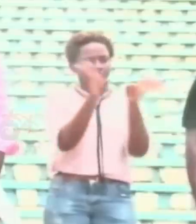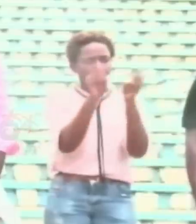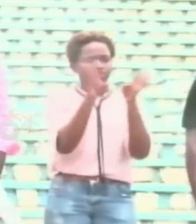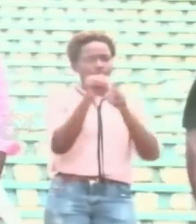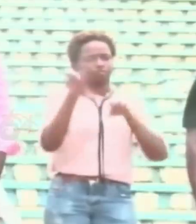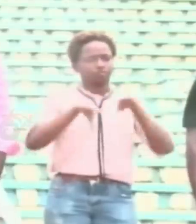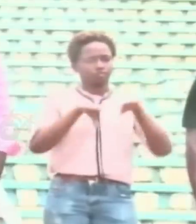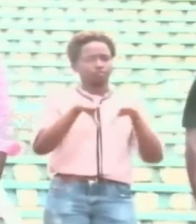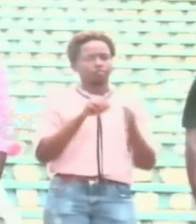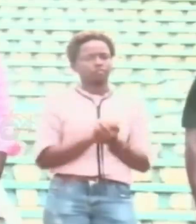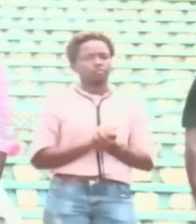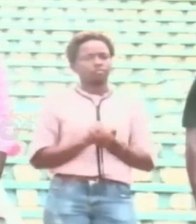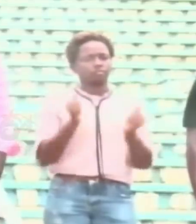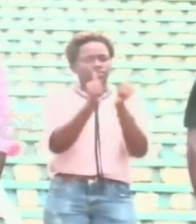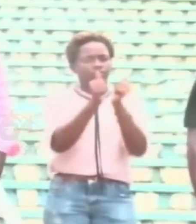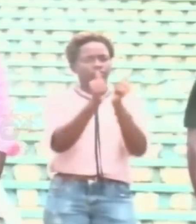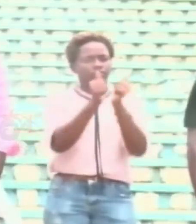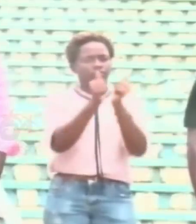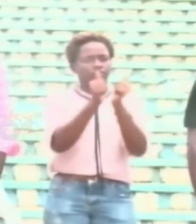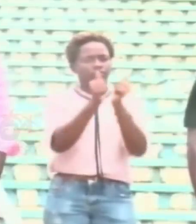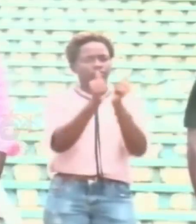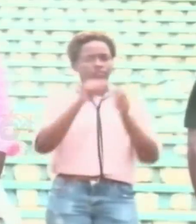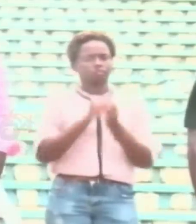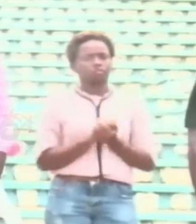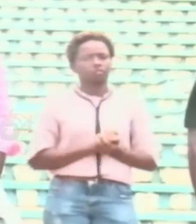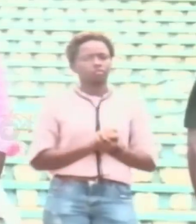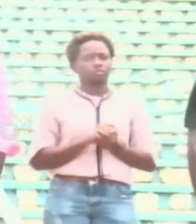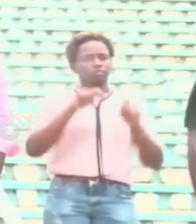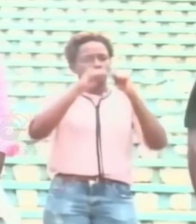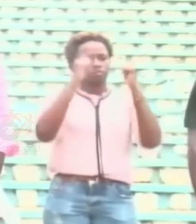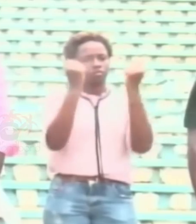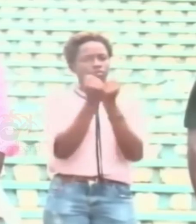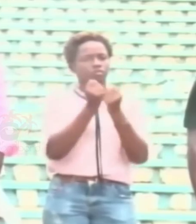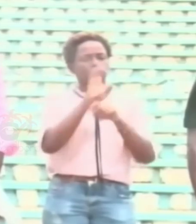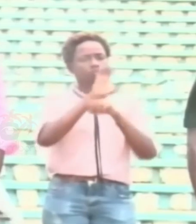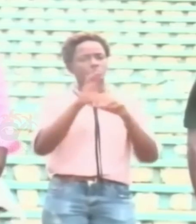réunion qui pour faire avec la population, la société civile là pour le